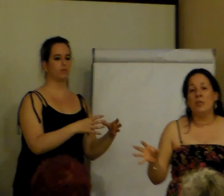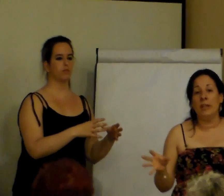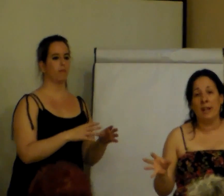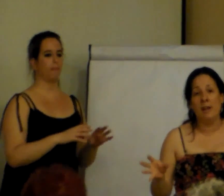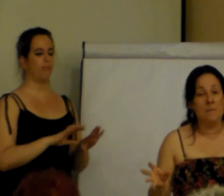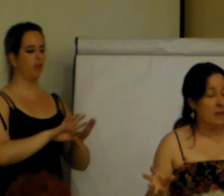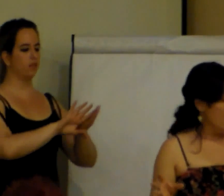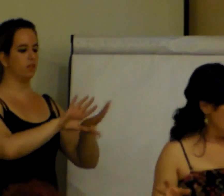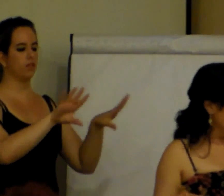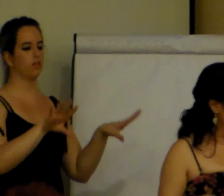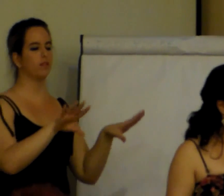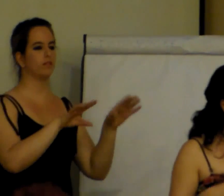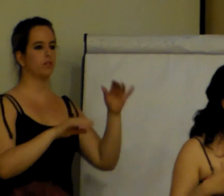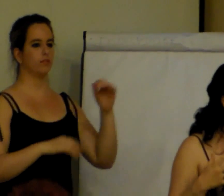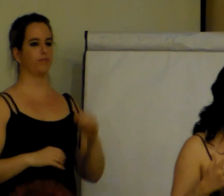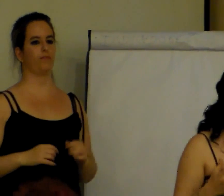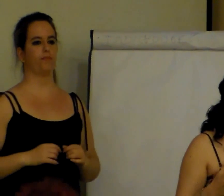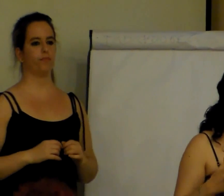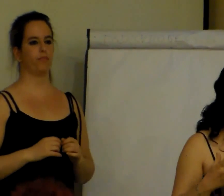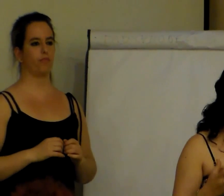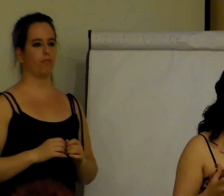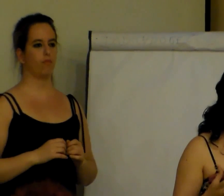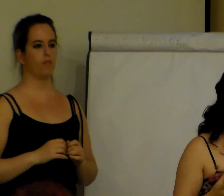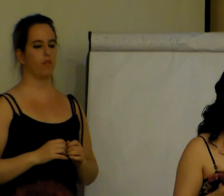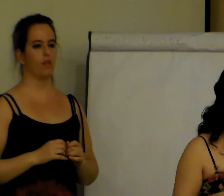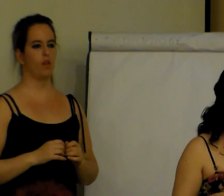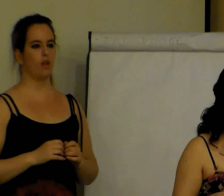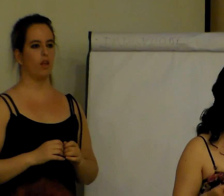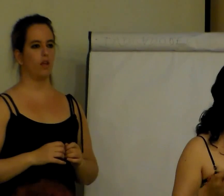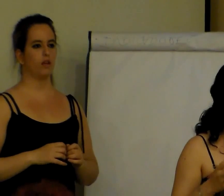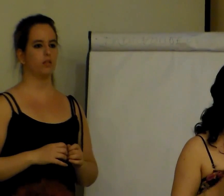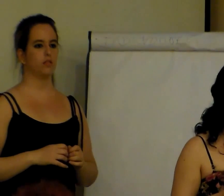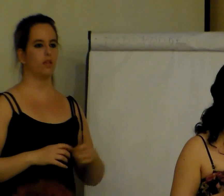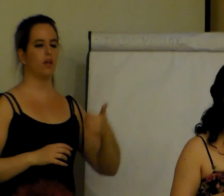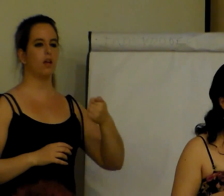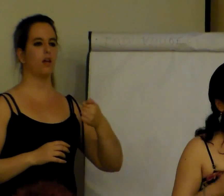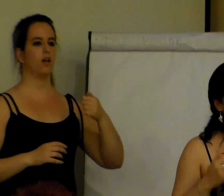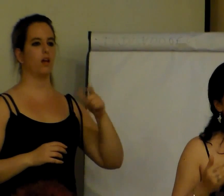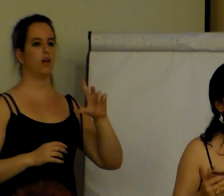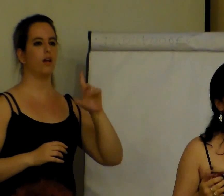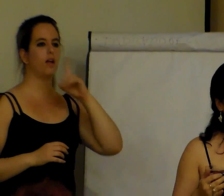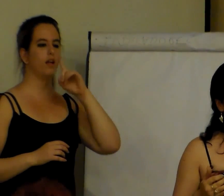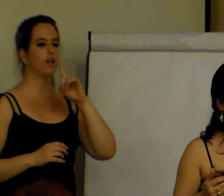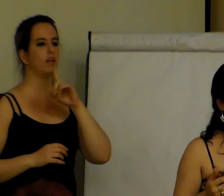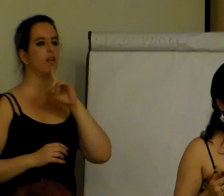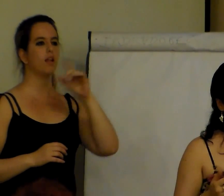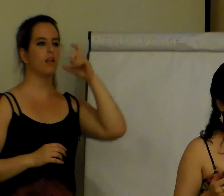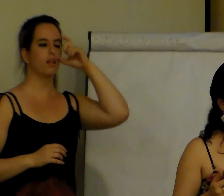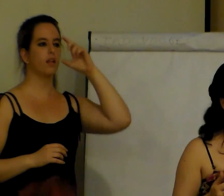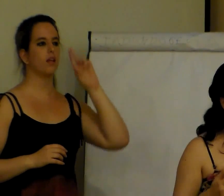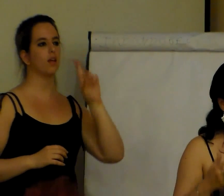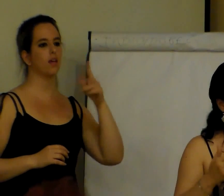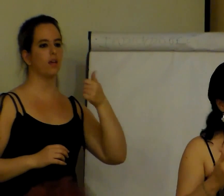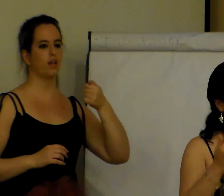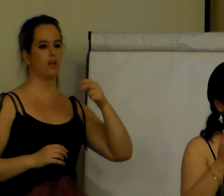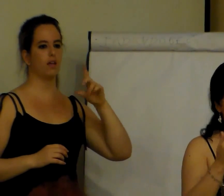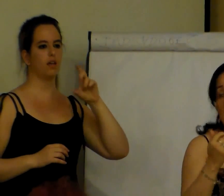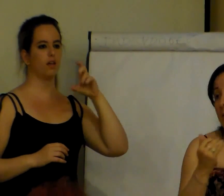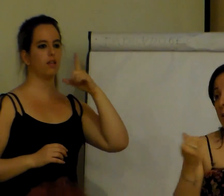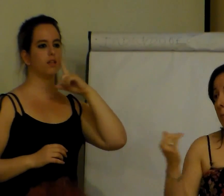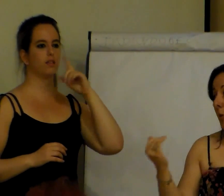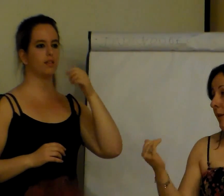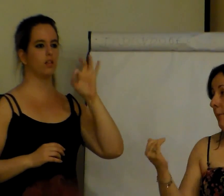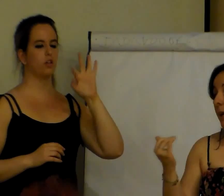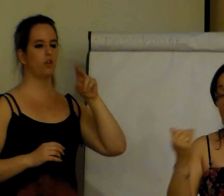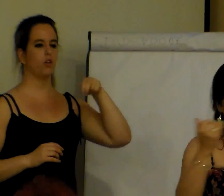totalmente disfuncional, o sea que tiene muchas alteraciones, con mucho dolor y mucha discapacidad. Y esto también